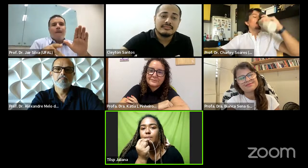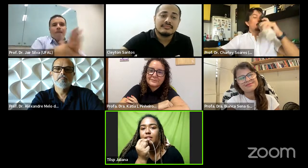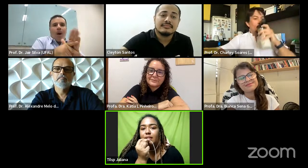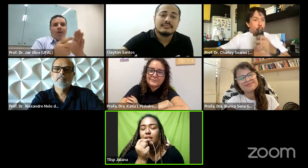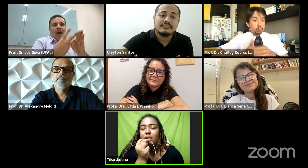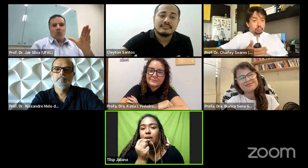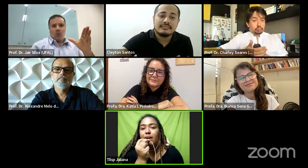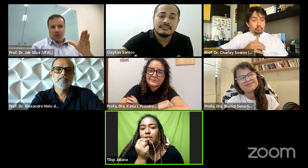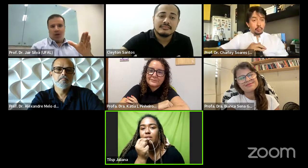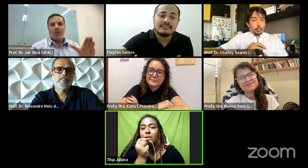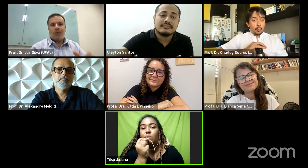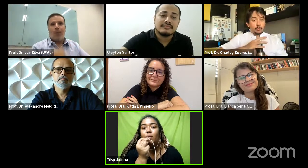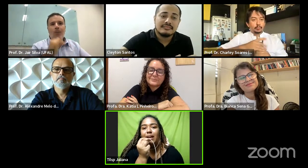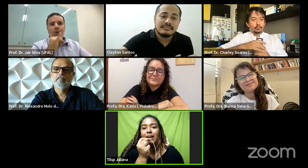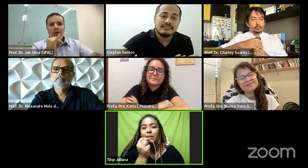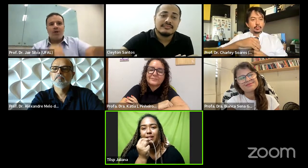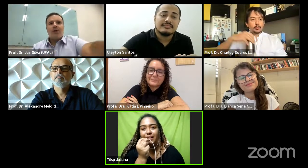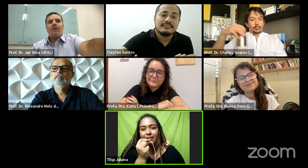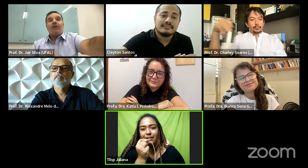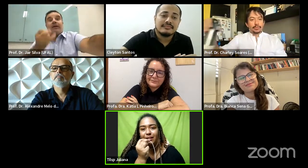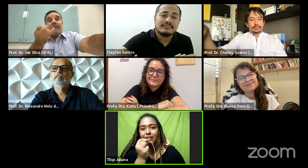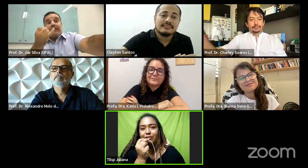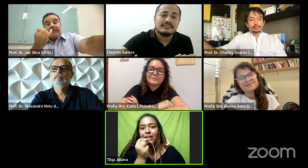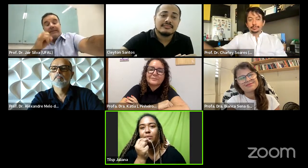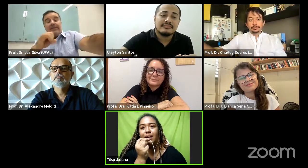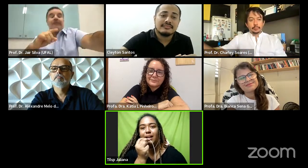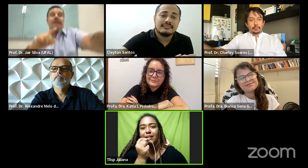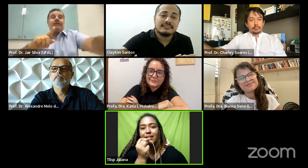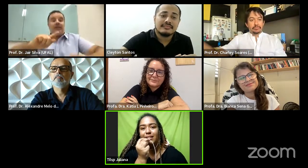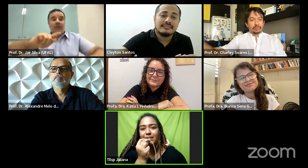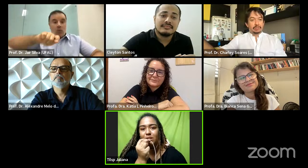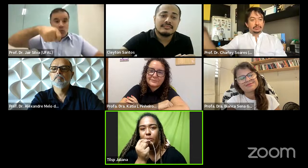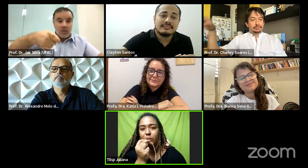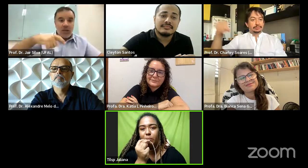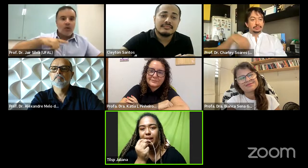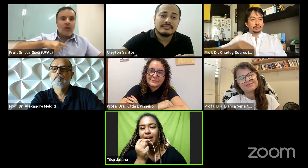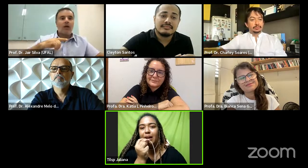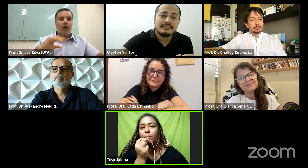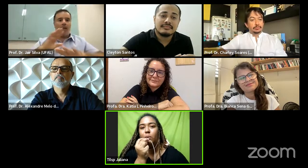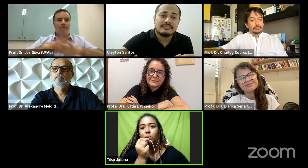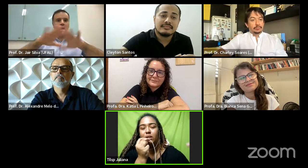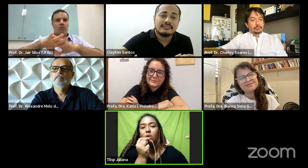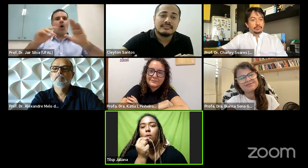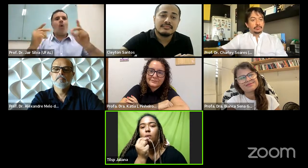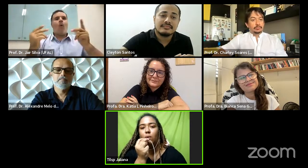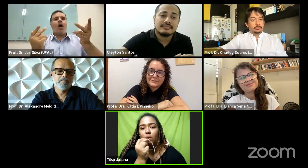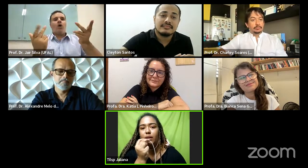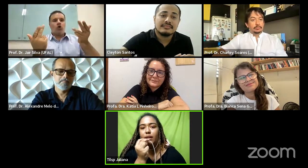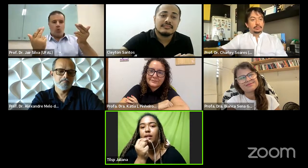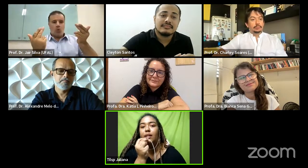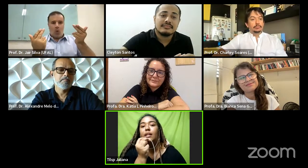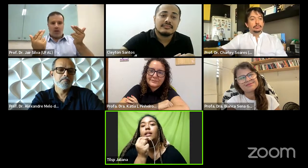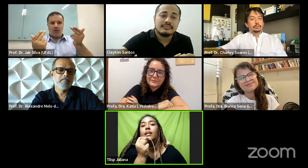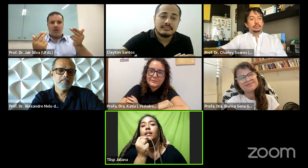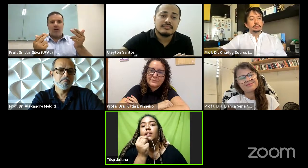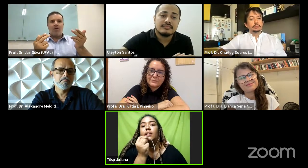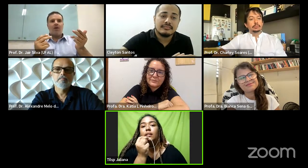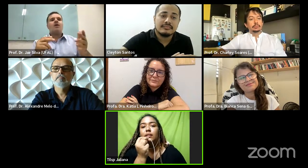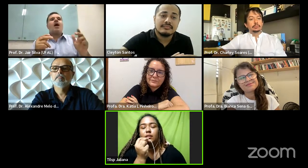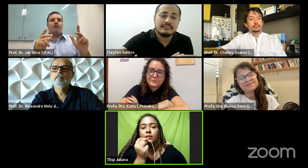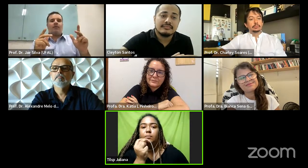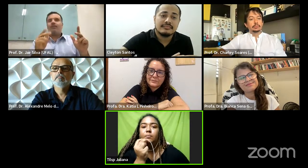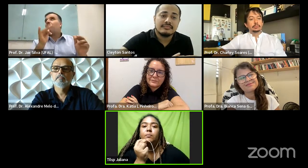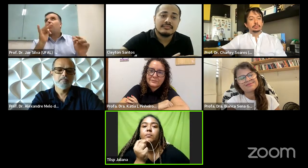Ela traz para a gente que não é uma redução de qualquer maneira. Ele, de fato, caracteriza isso muito bem, aponta como ocorre.